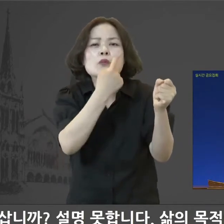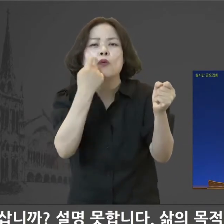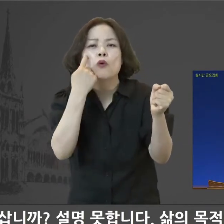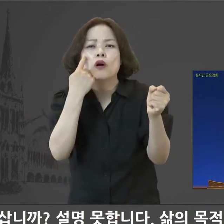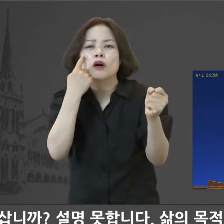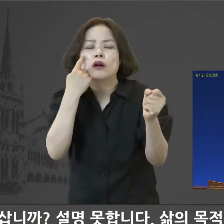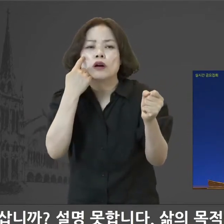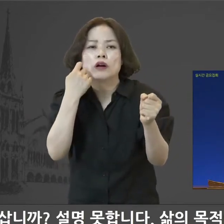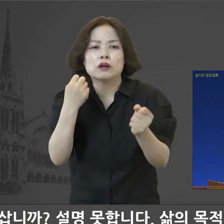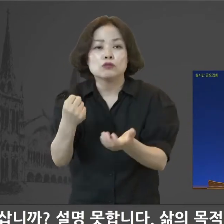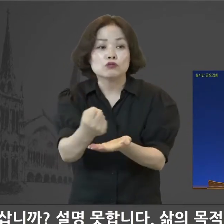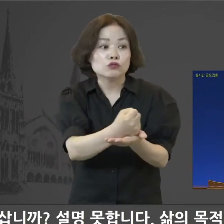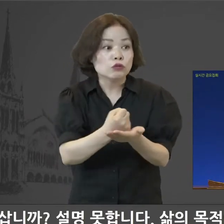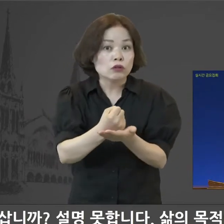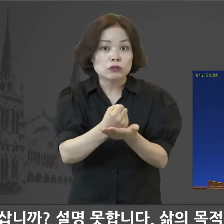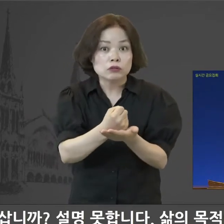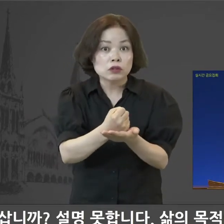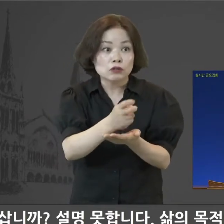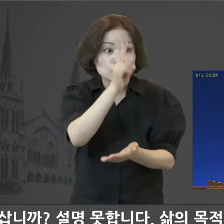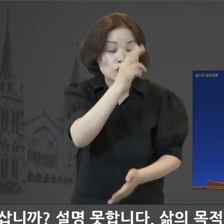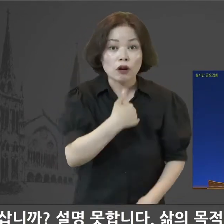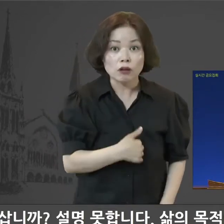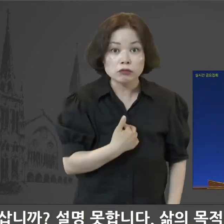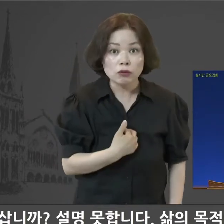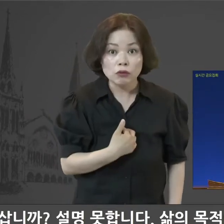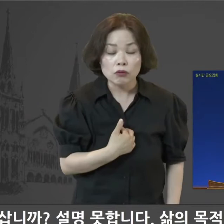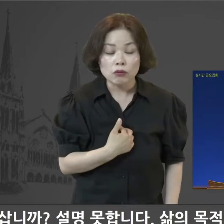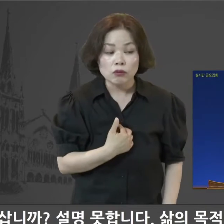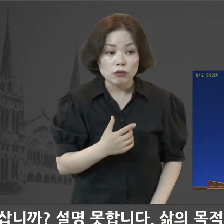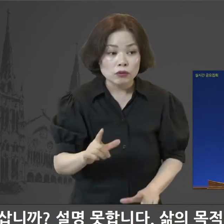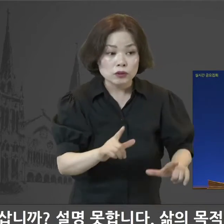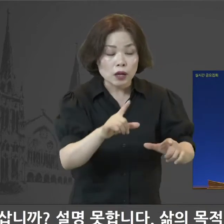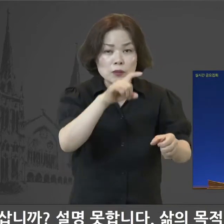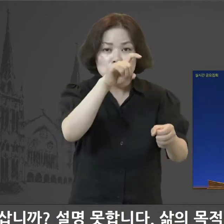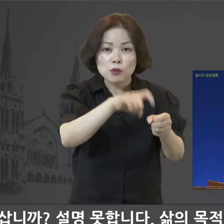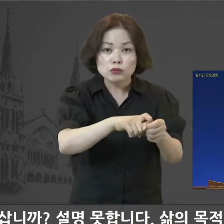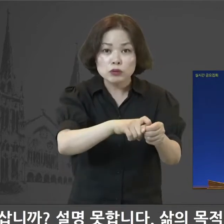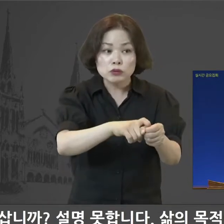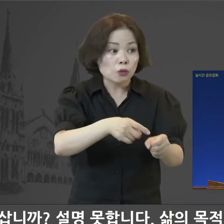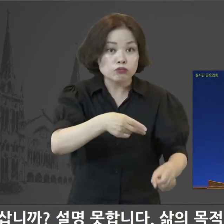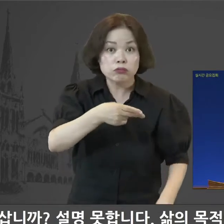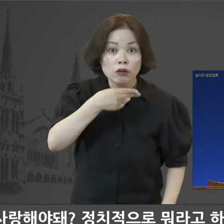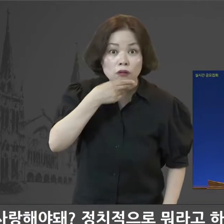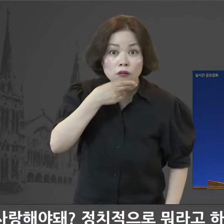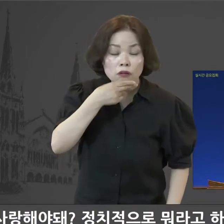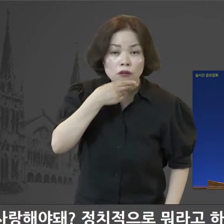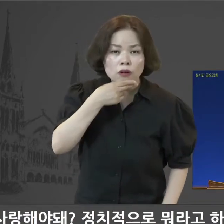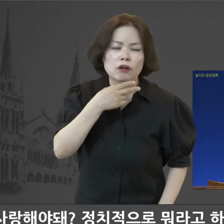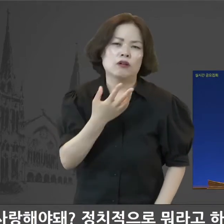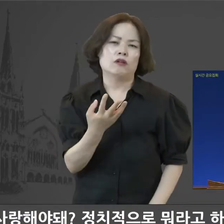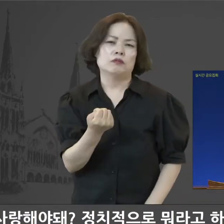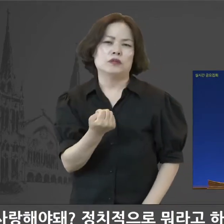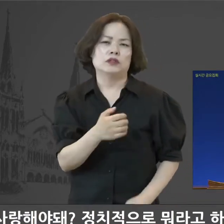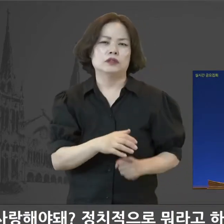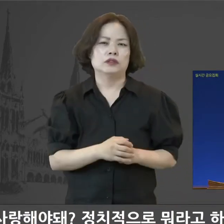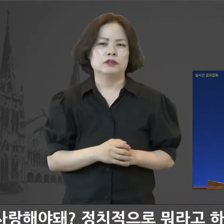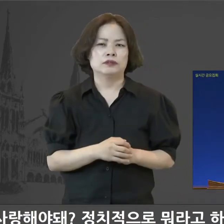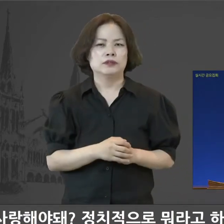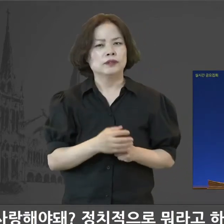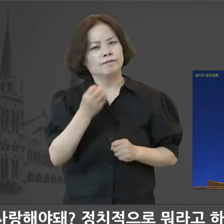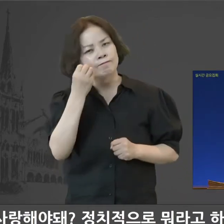다 우연한 존재들이래. 삶의 목적, 필연성 이런 거 없대. 그게 얼마나 넌센스냐는